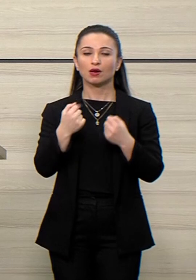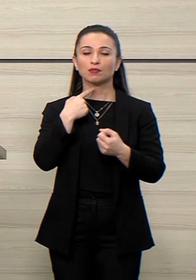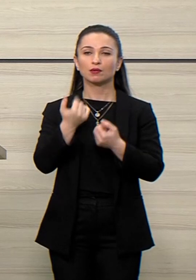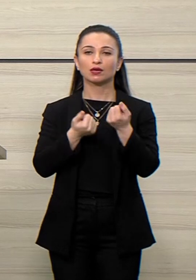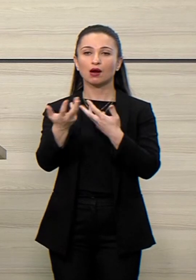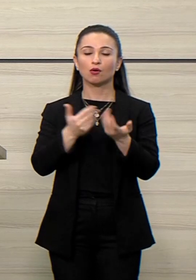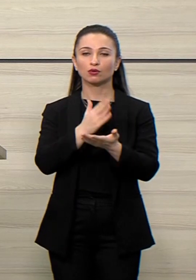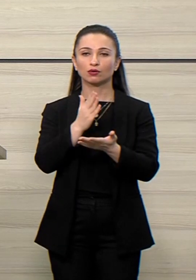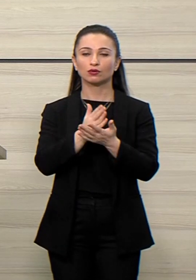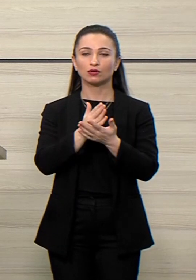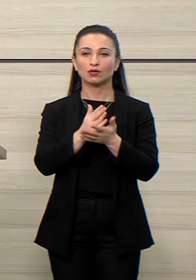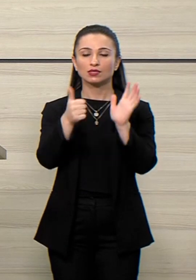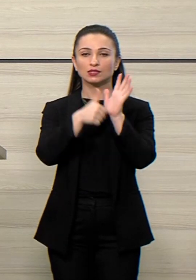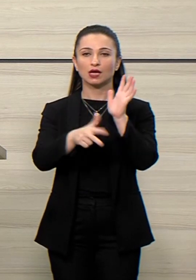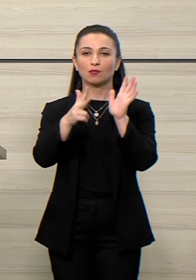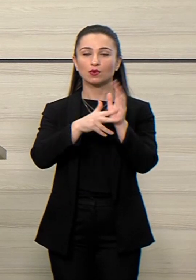ხმების რაოდენობა